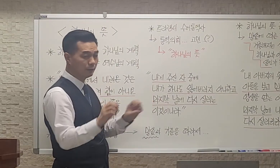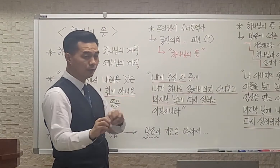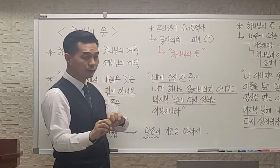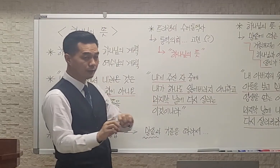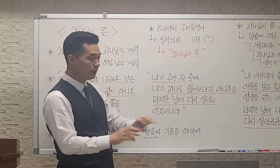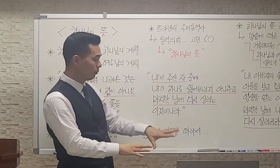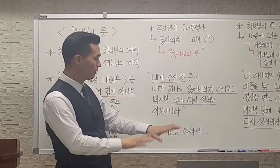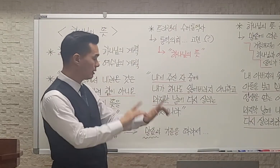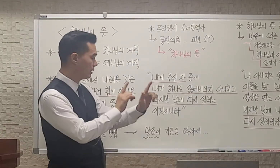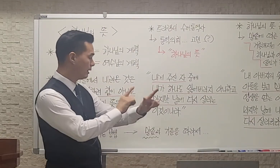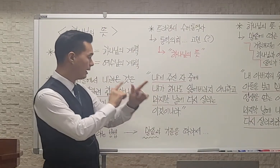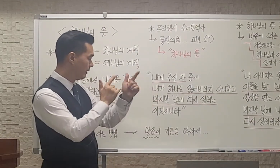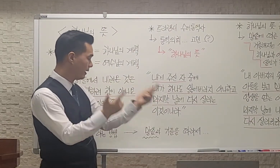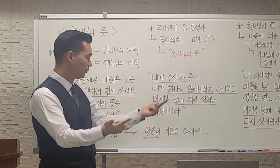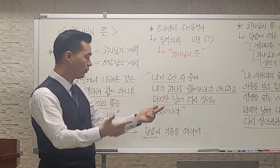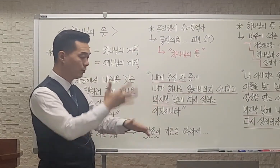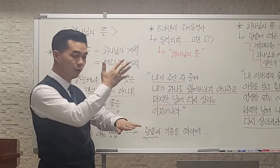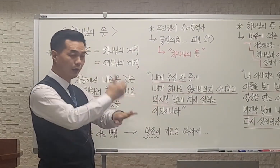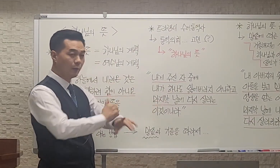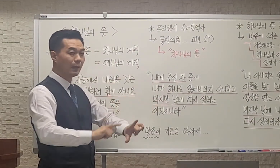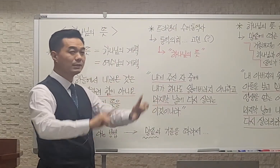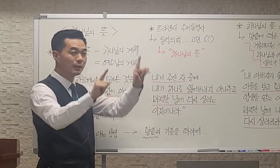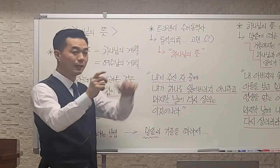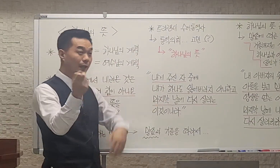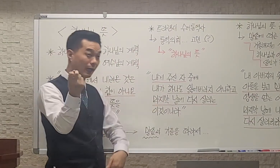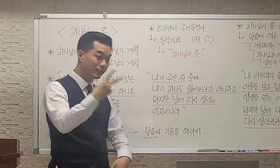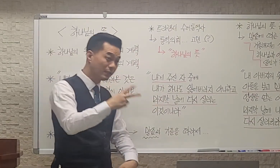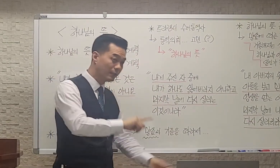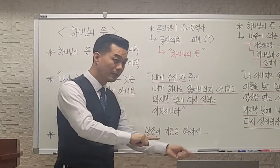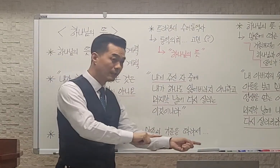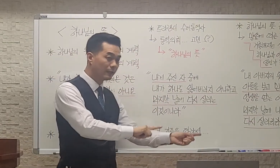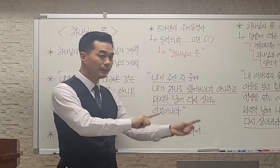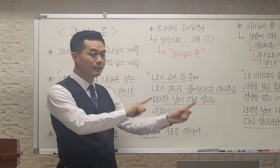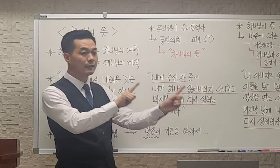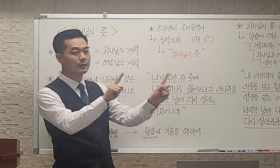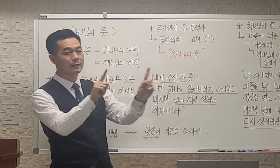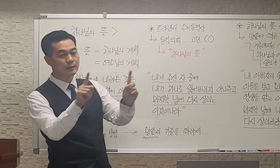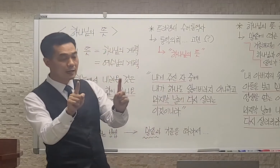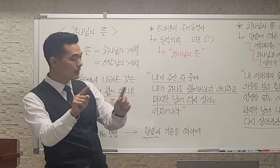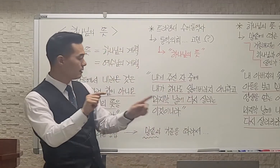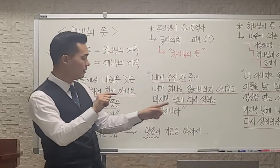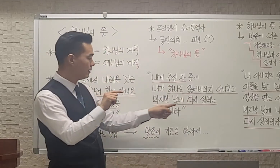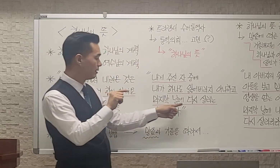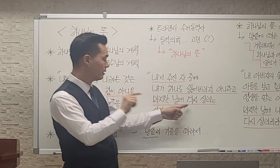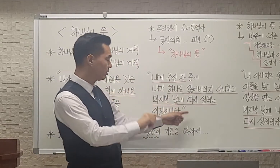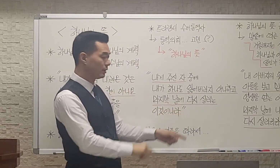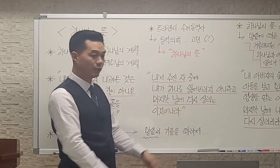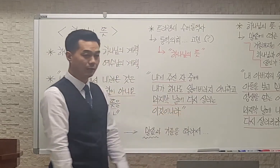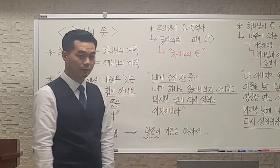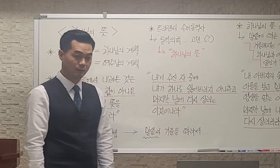하나도 잃어버리지 아니하고 마지막 날에 다시 살리는 이것입니다.